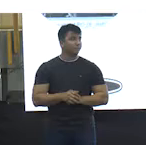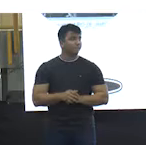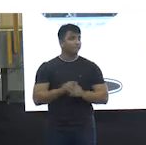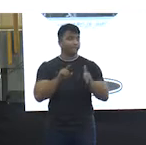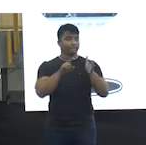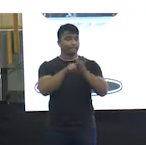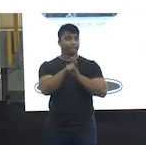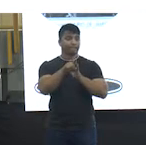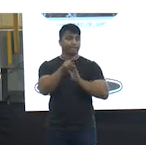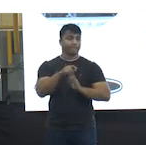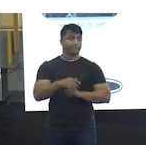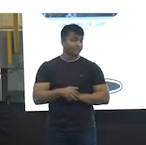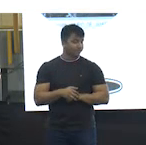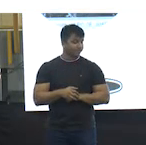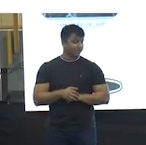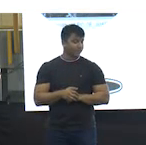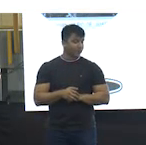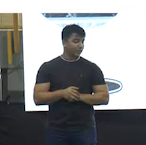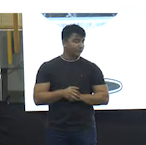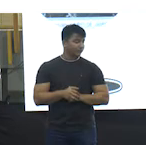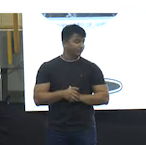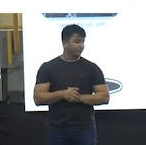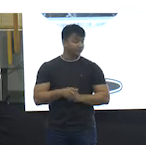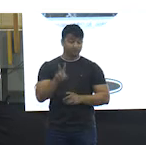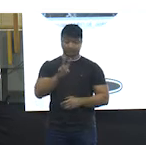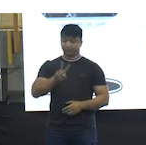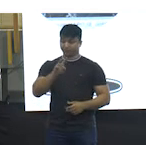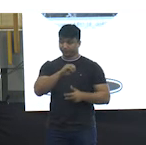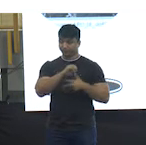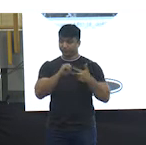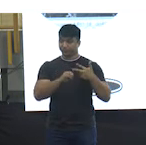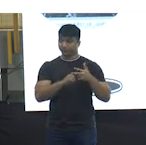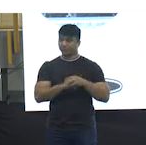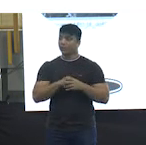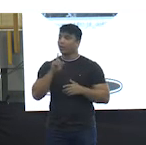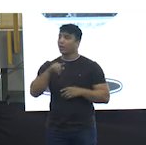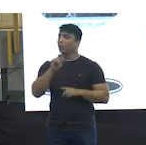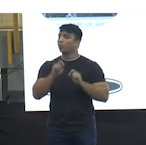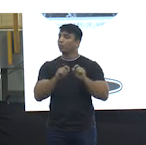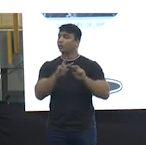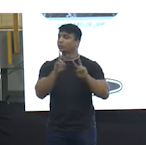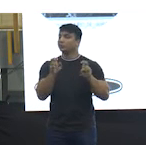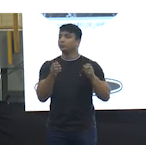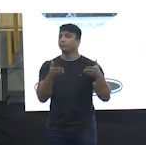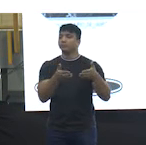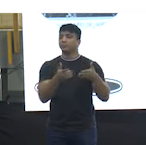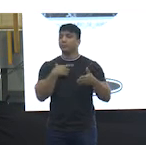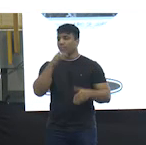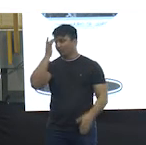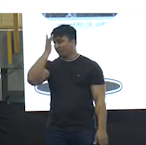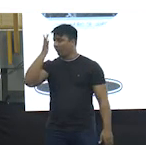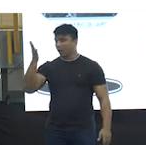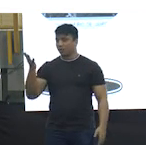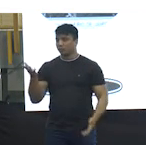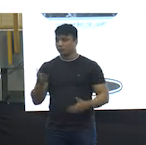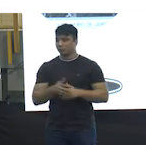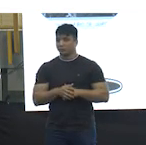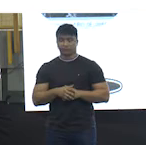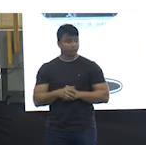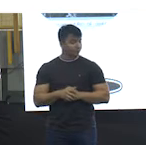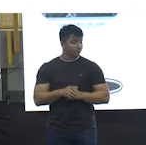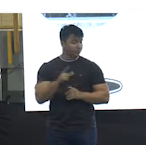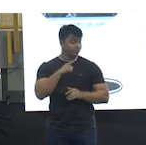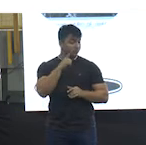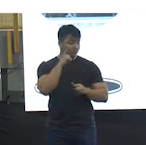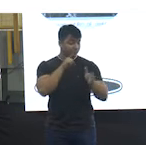Questão de vestibular, questão de Enem. É uma questão que aparentemente super fácil. Olha o enunciado